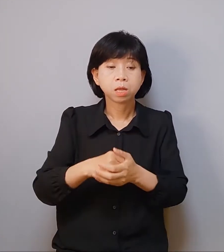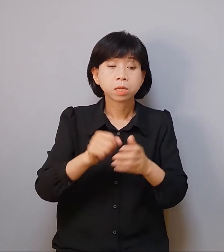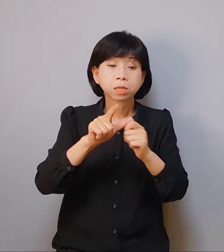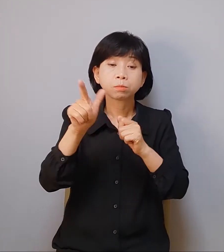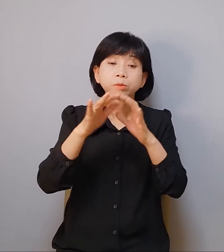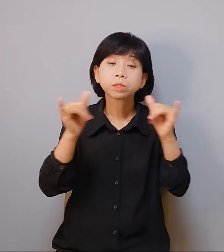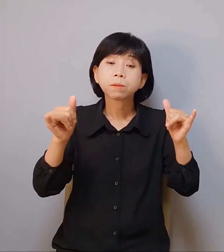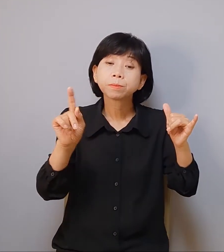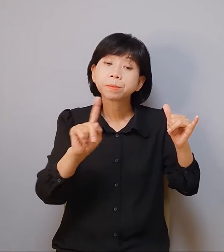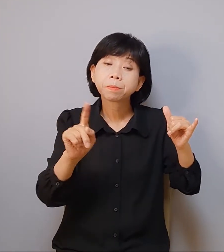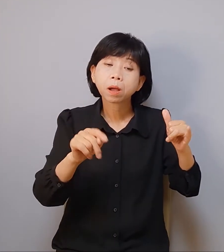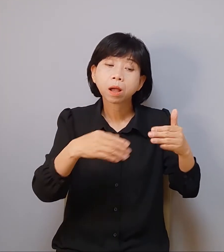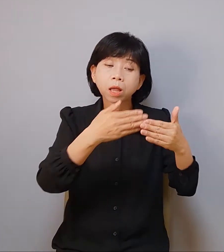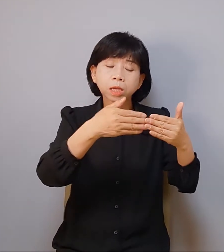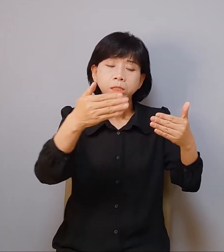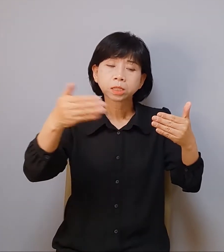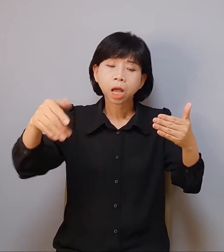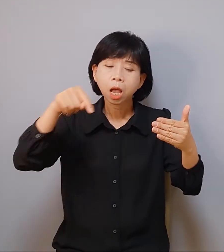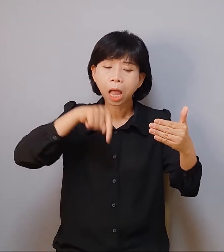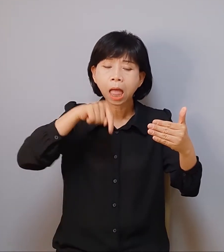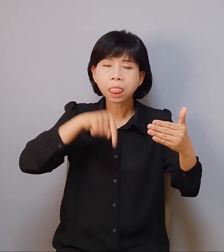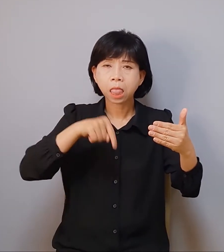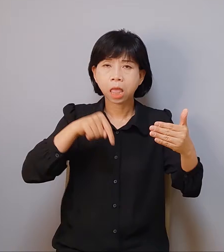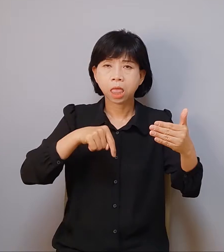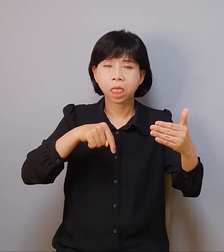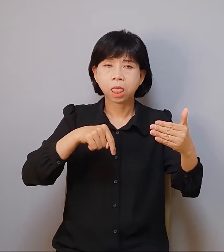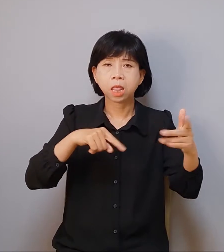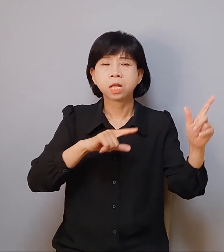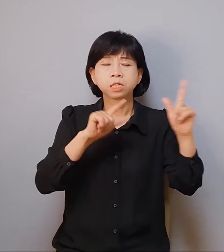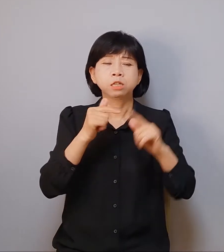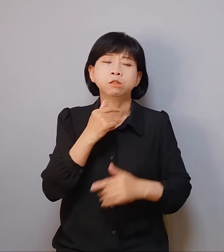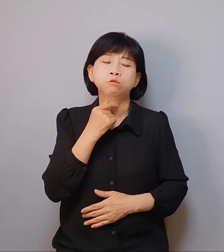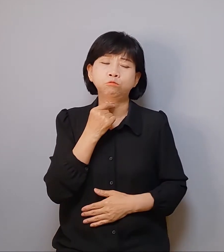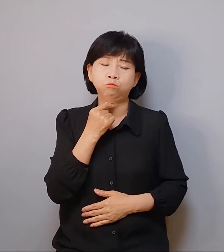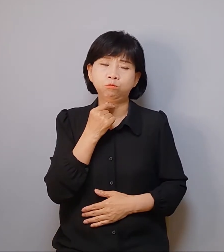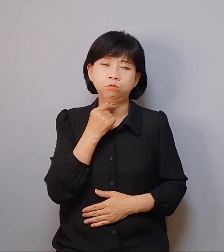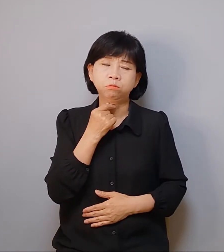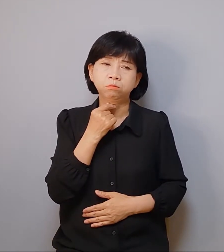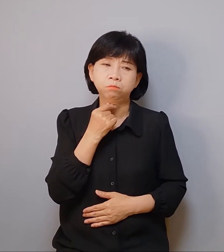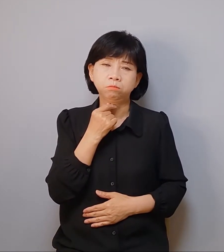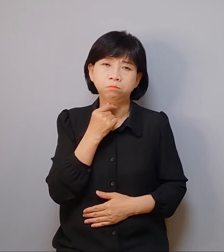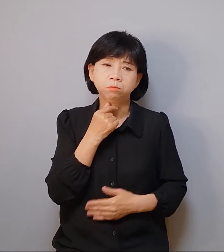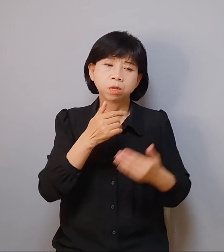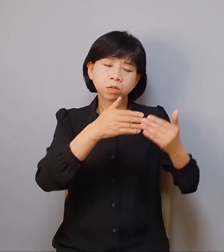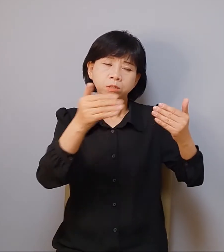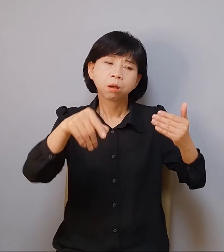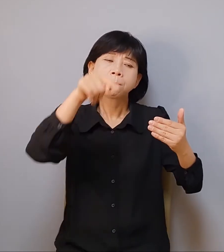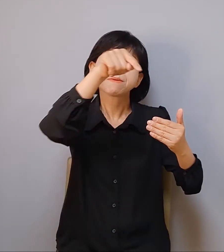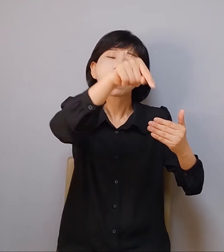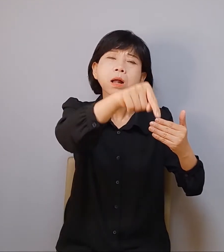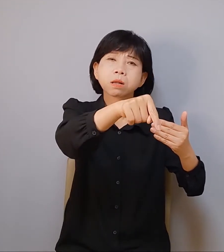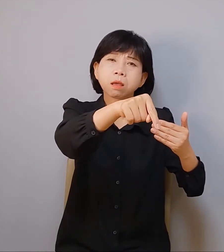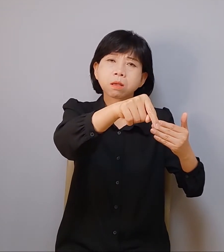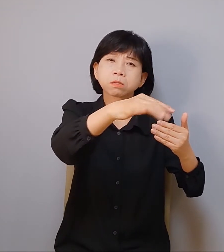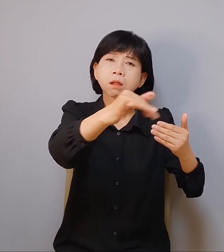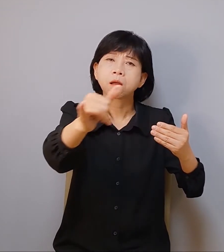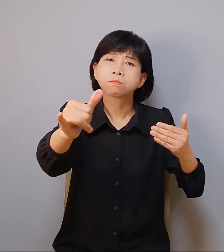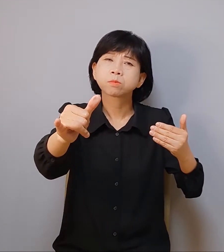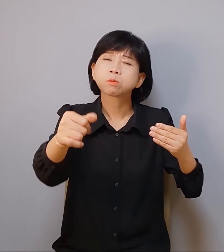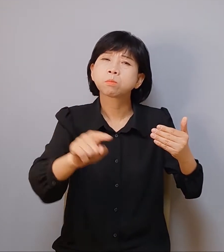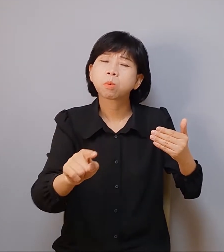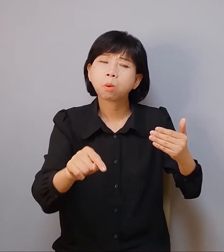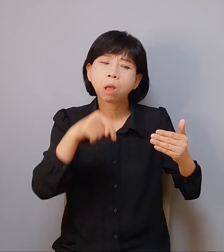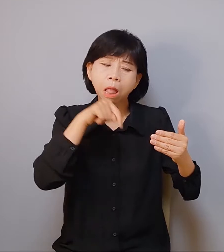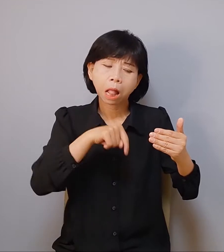성 밖에도 사람들이 살지만 성 안에 사람들은 보호를 받고 있기 때문에 그렇습니다.